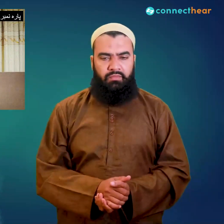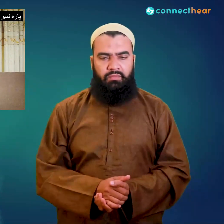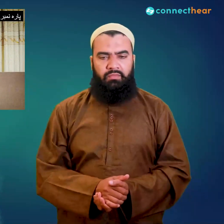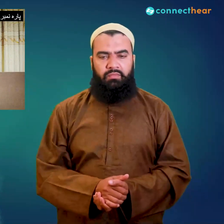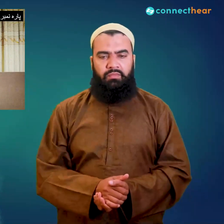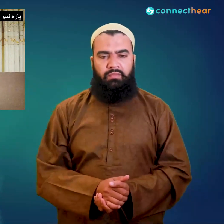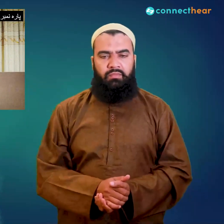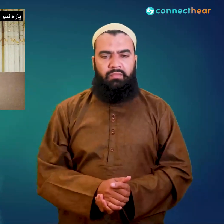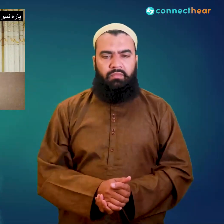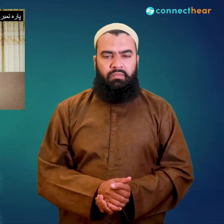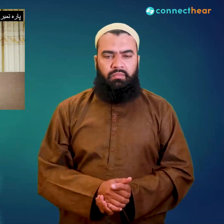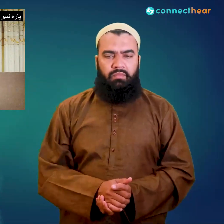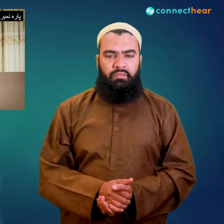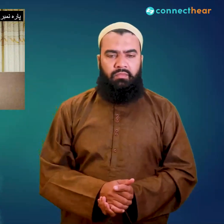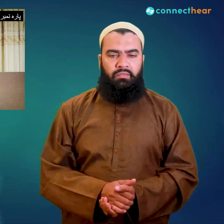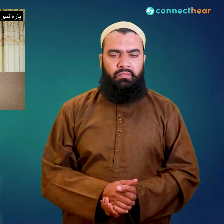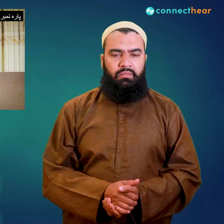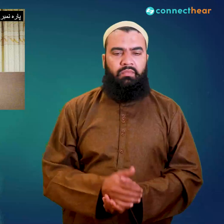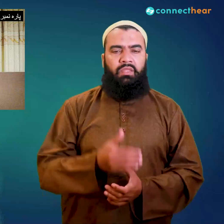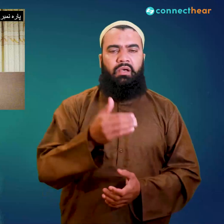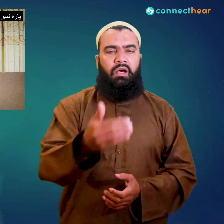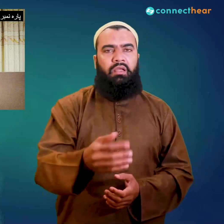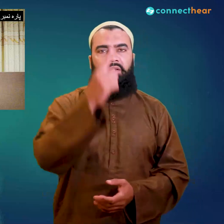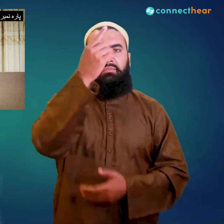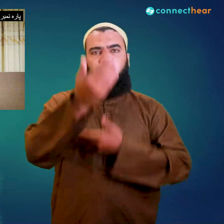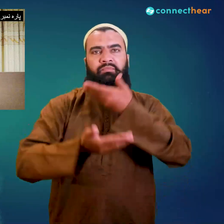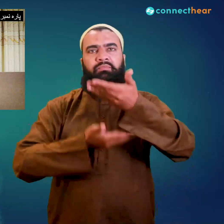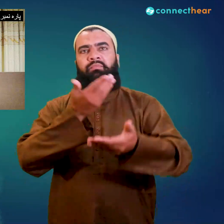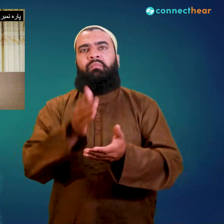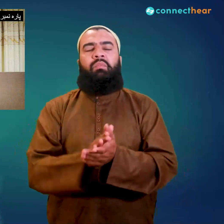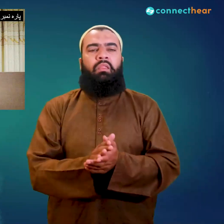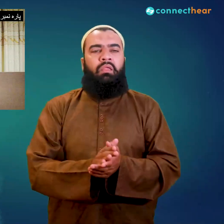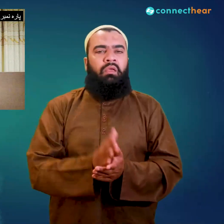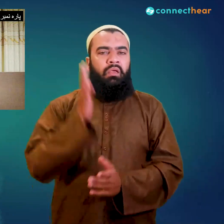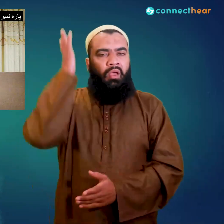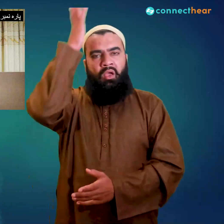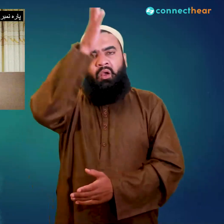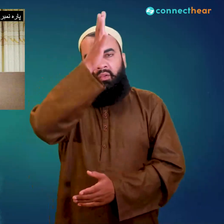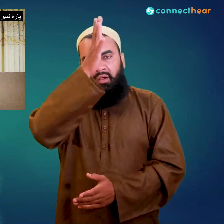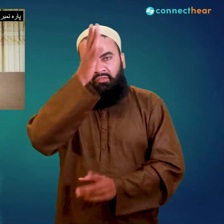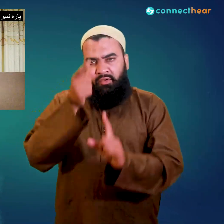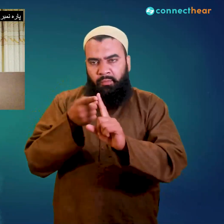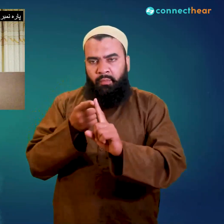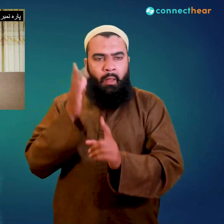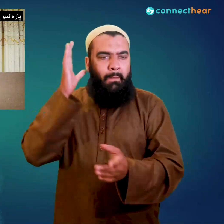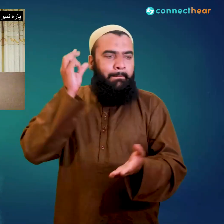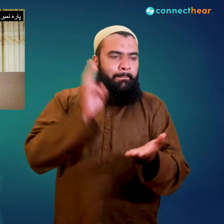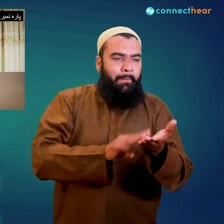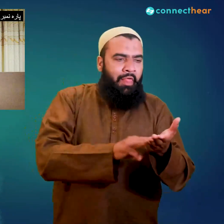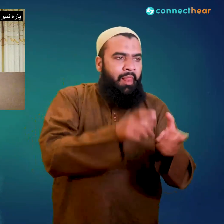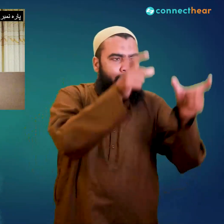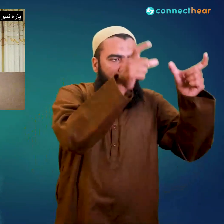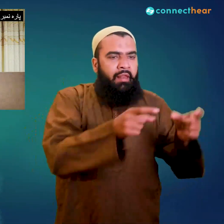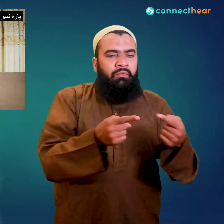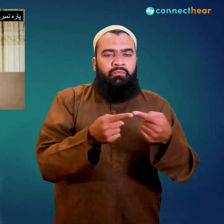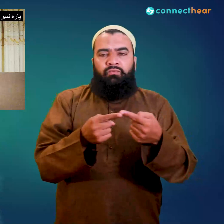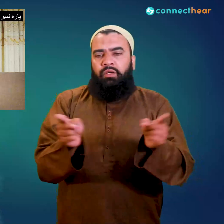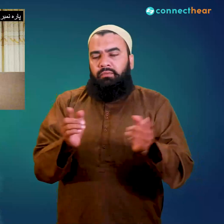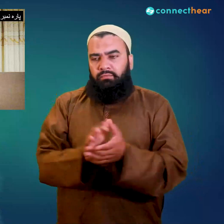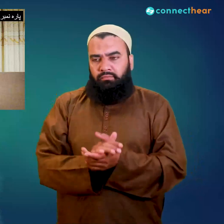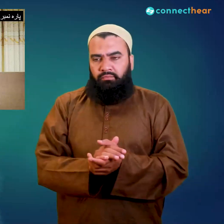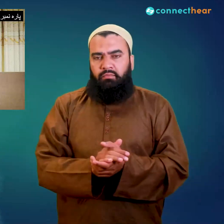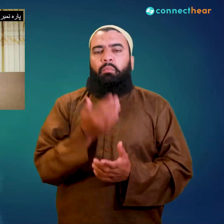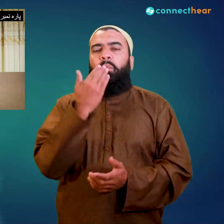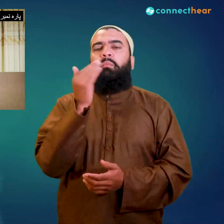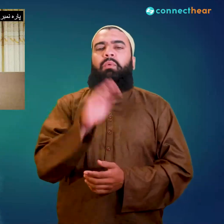هو اعمی۔ اہل حق اور باطل کی مثال دی گئی بینا اور نابینا کے ساتھ،